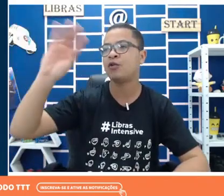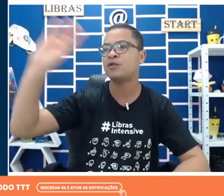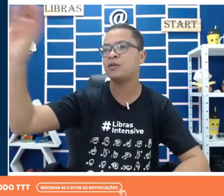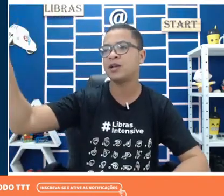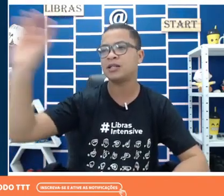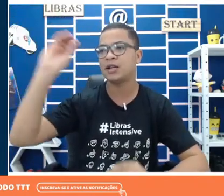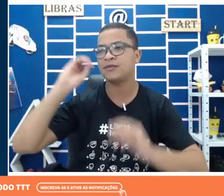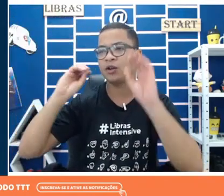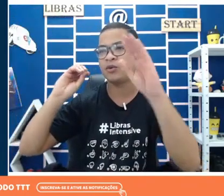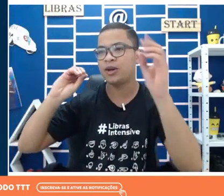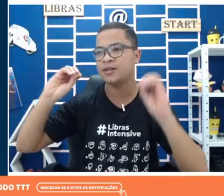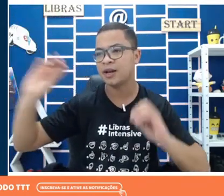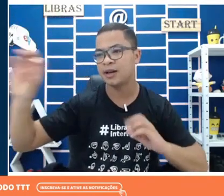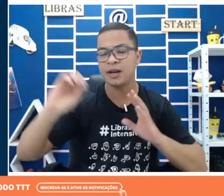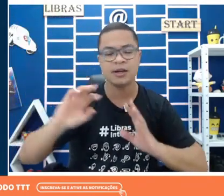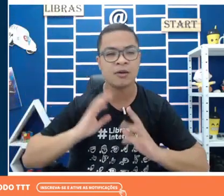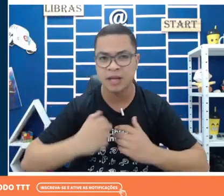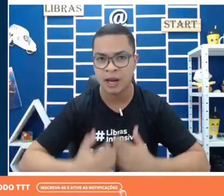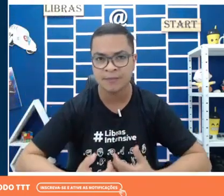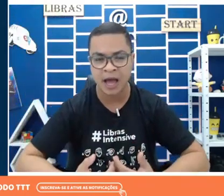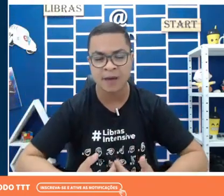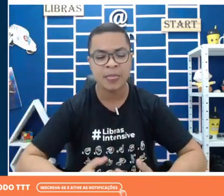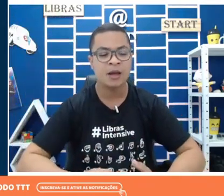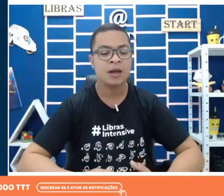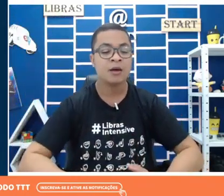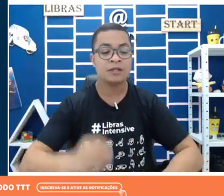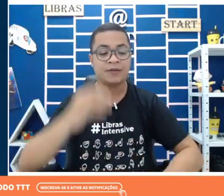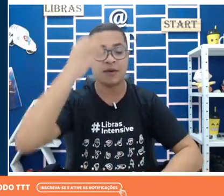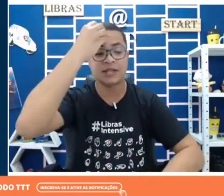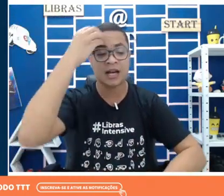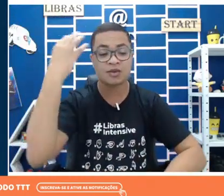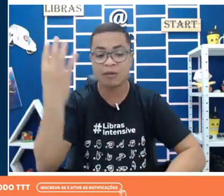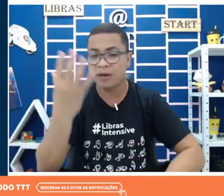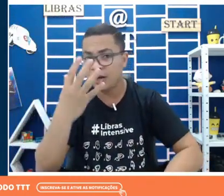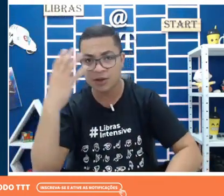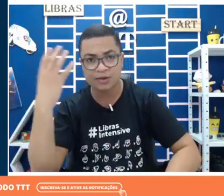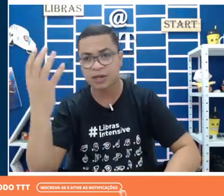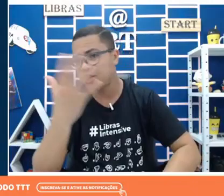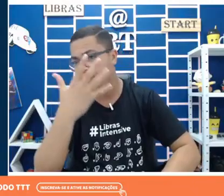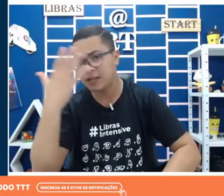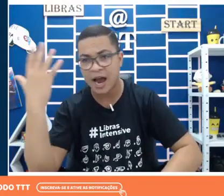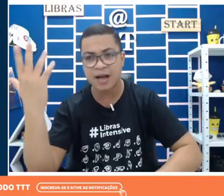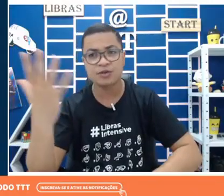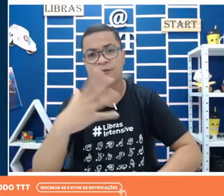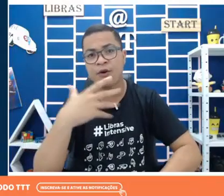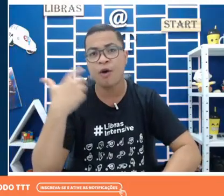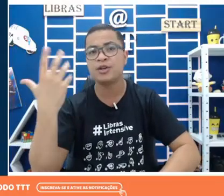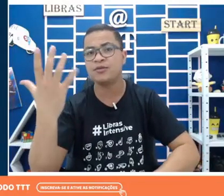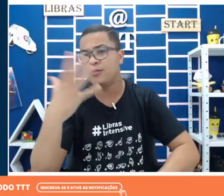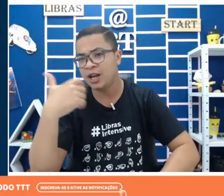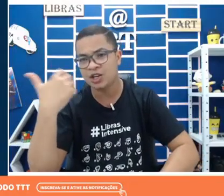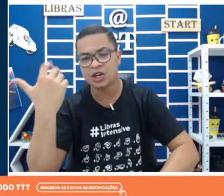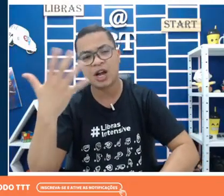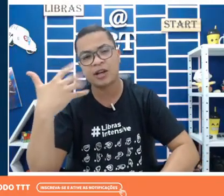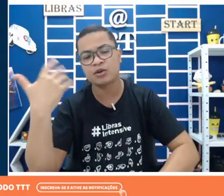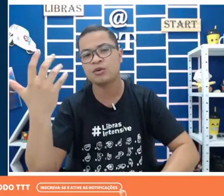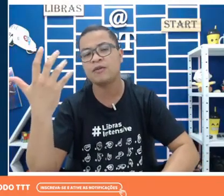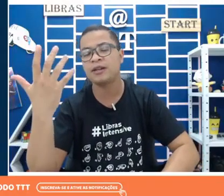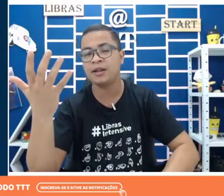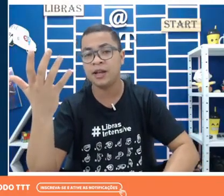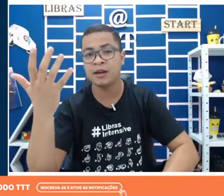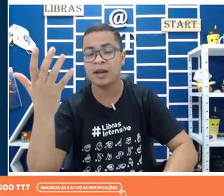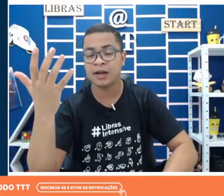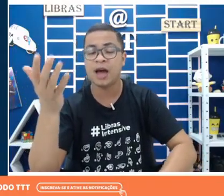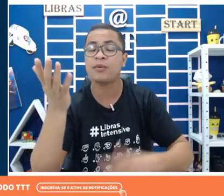vai pegar, hoje eu vou usar esse classificador, esse, aquele. Não tem, tá? Você vai usar a sua mente, sua criatividade, sua forma de ver, de achar que o